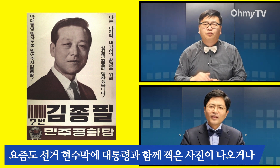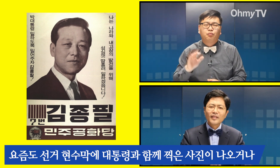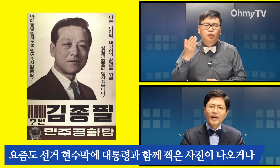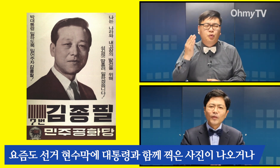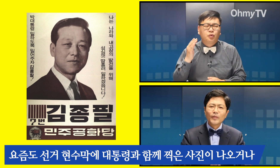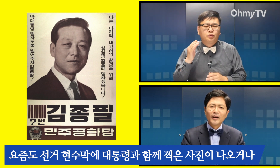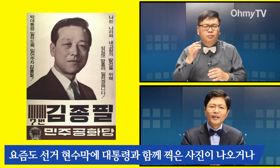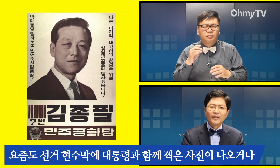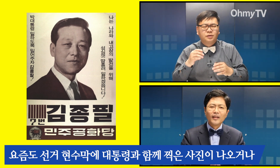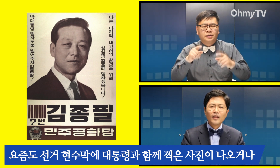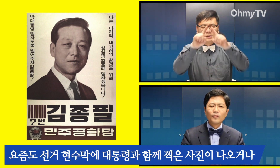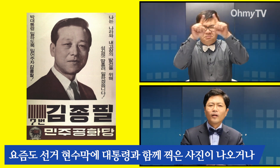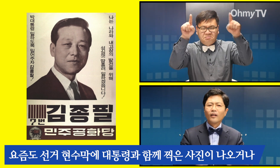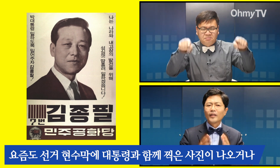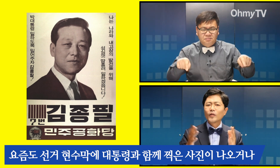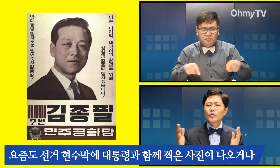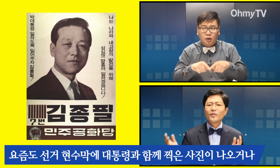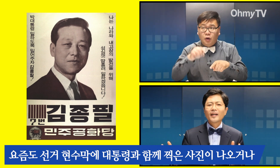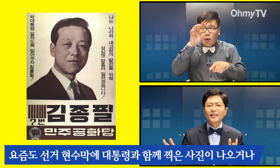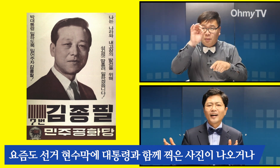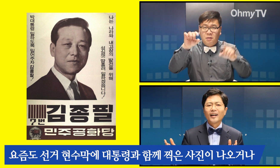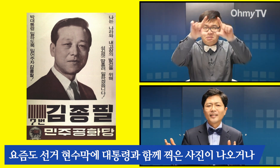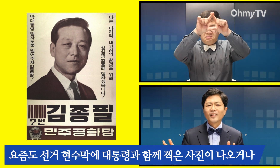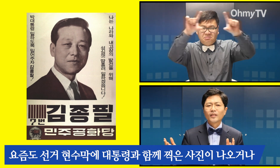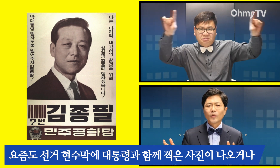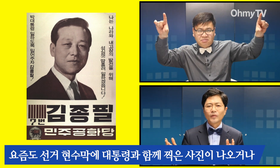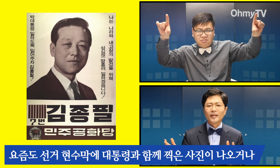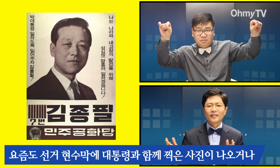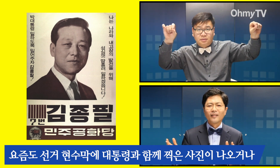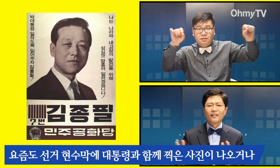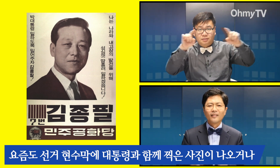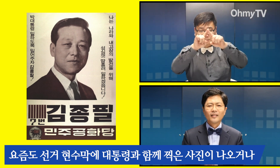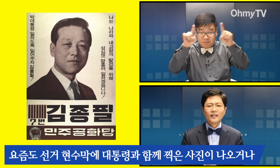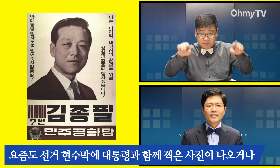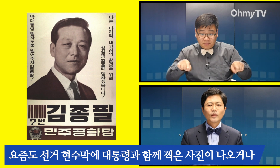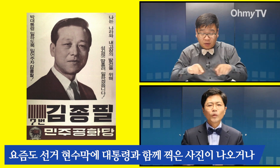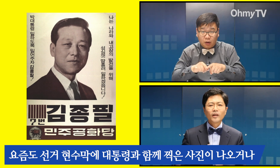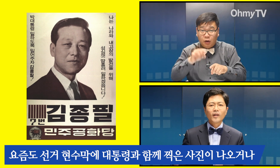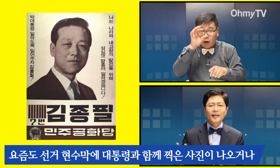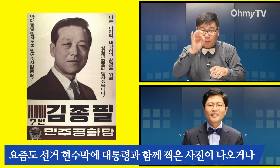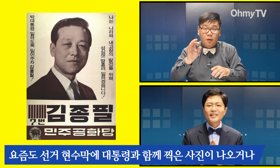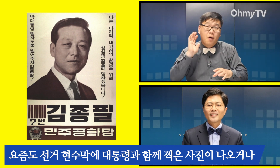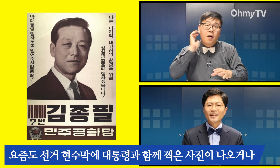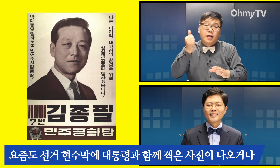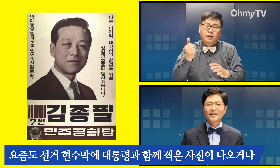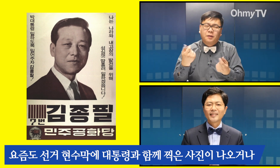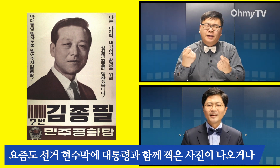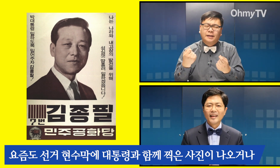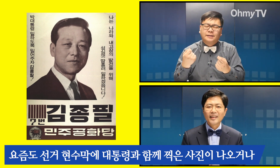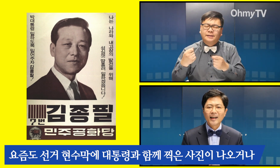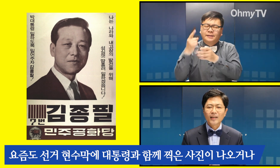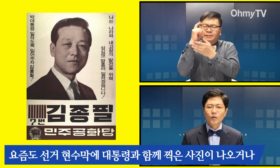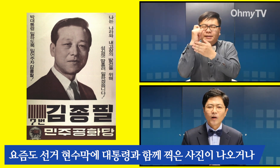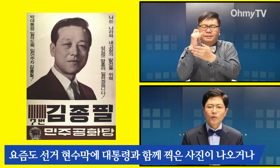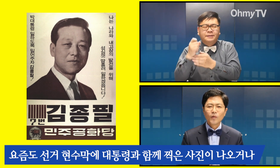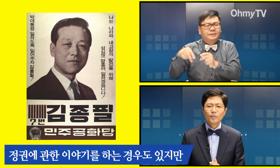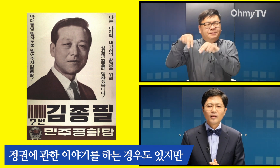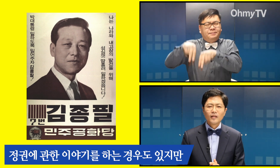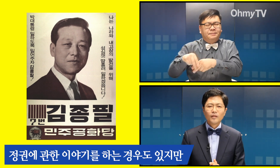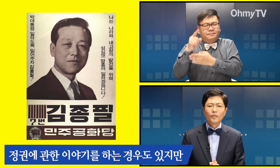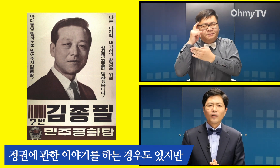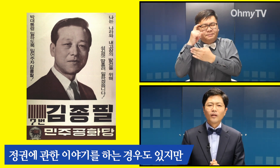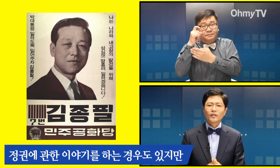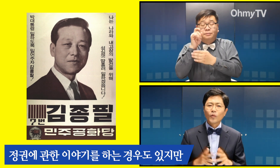우리 선거 시계 보면 현수막이나 이런 곳에서 대통령과 같이 찍은 사진들을 얘기하기도